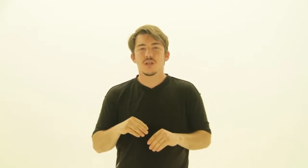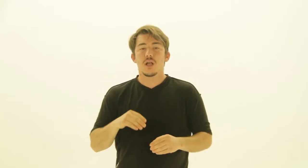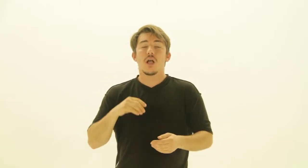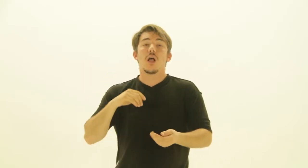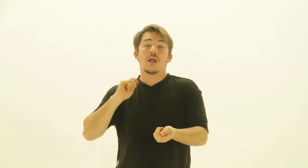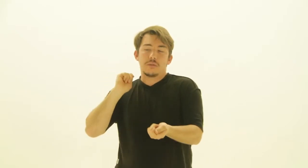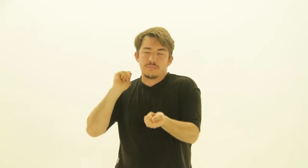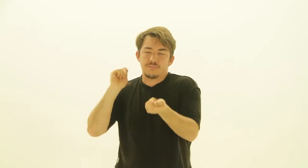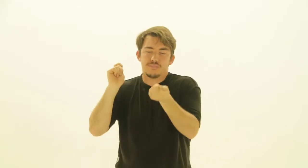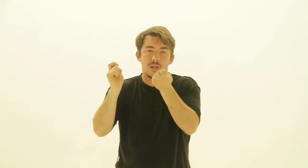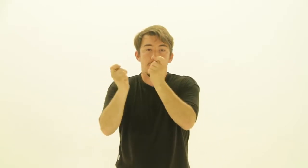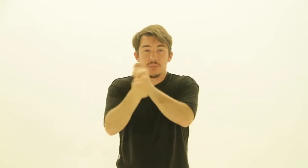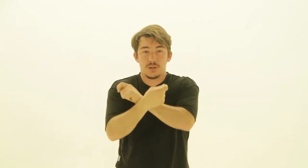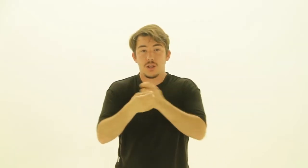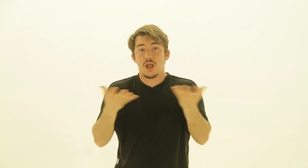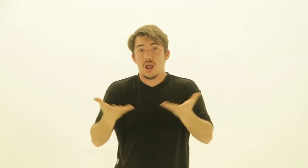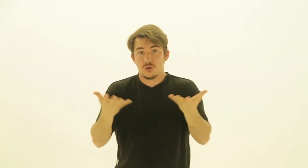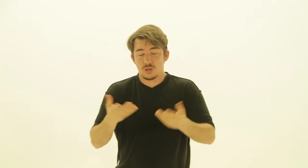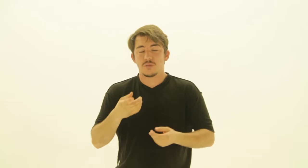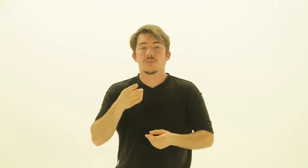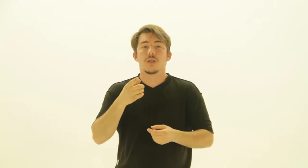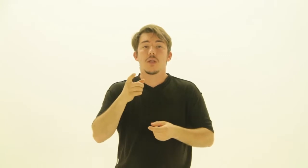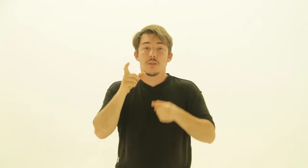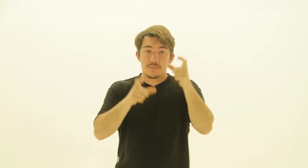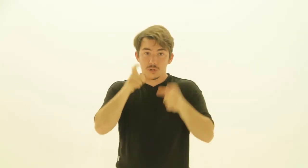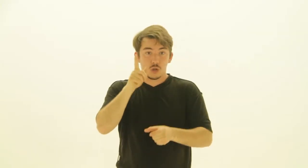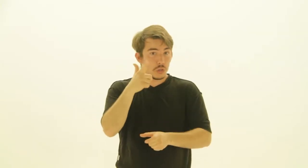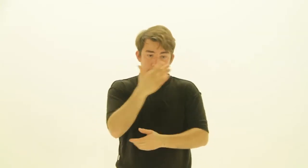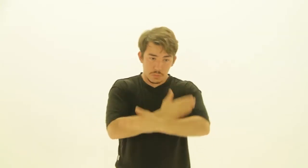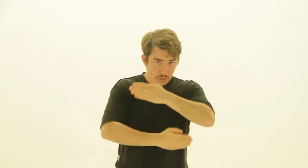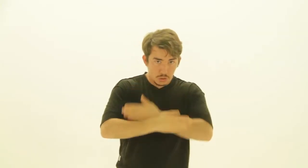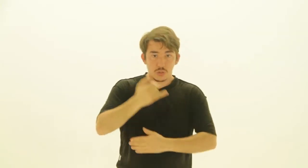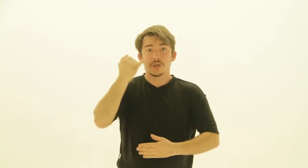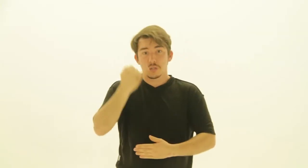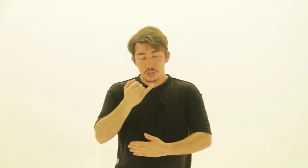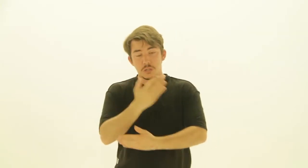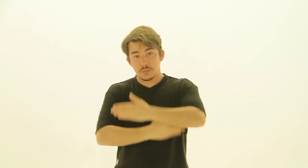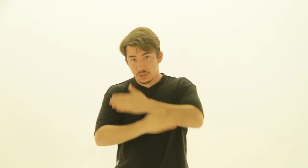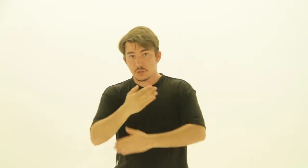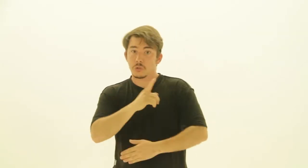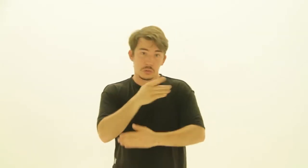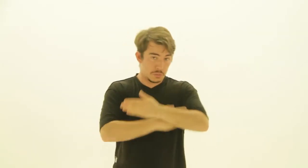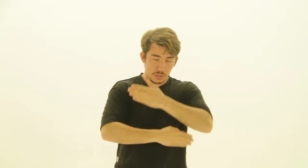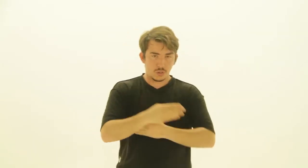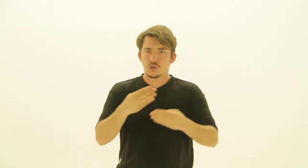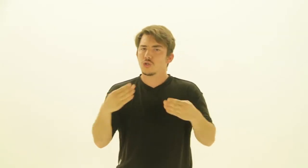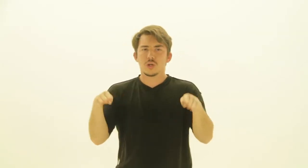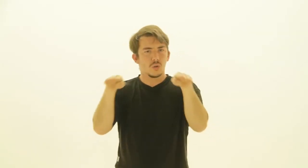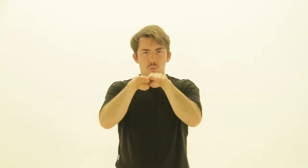el tiempo fue cambiando y hoy hay un concepto distinto de la discapacidad. Hoy no importa si tenés o no tenés discapacidad, hoy se acepta